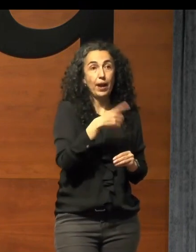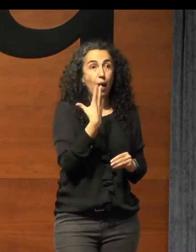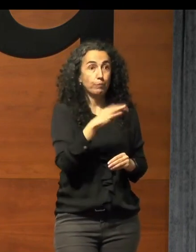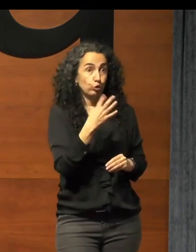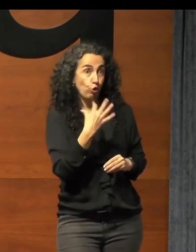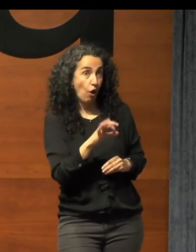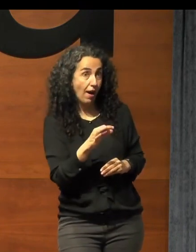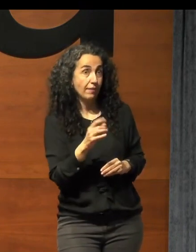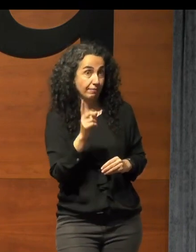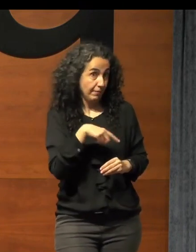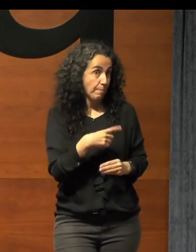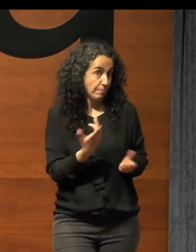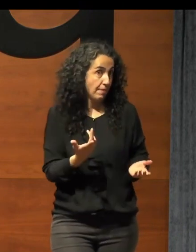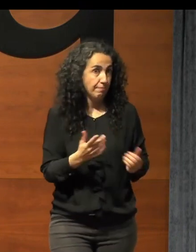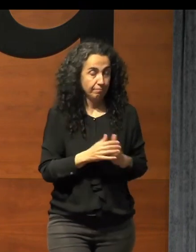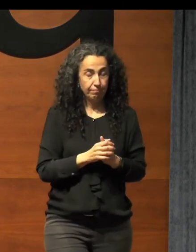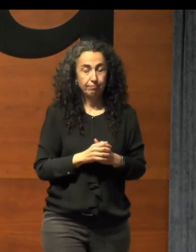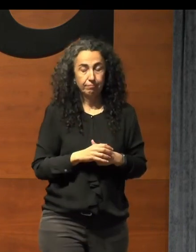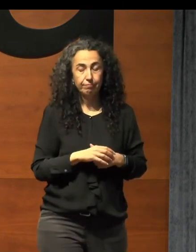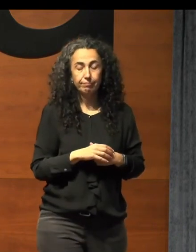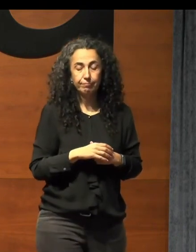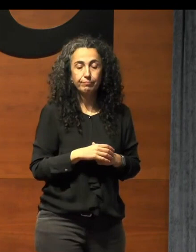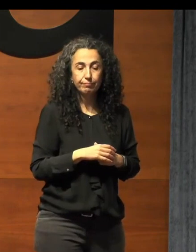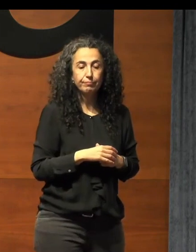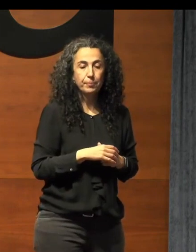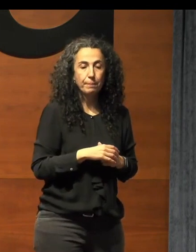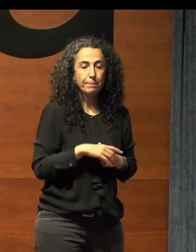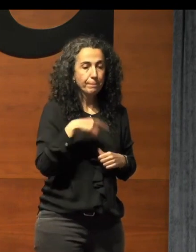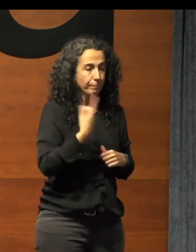algunos coincidiendo con lo que organizaba Prosoja también.